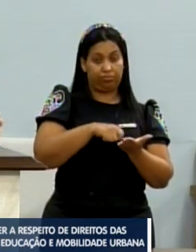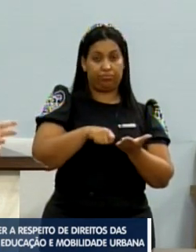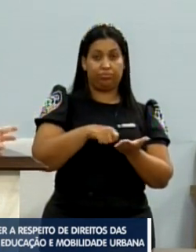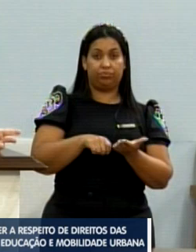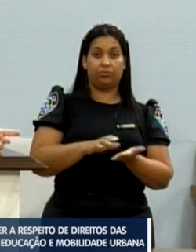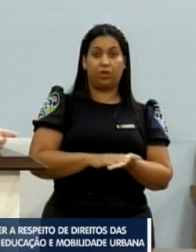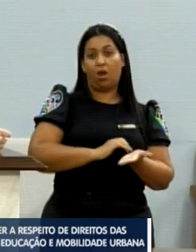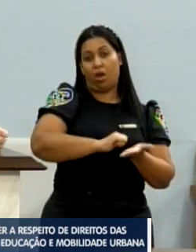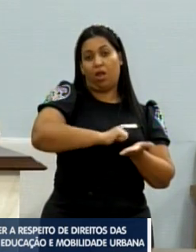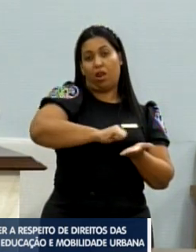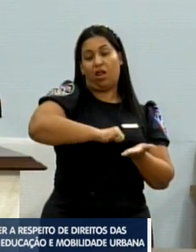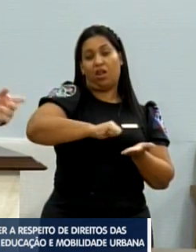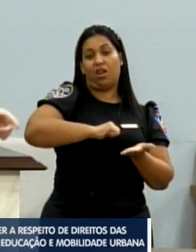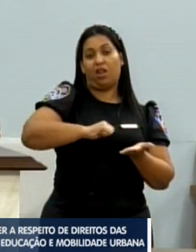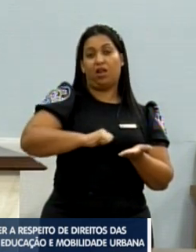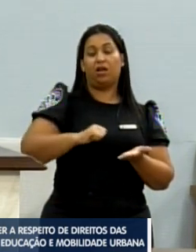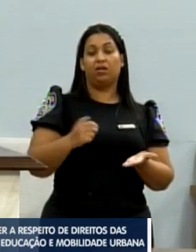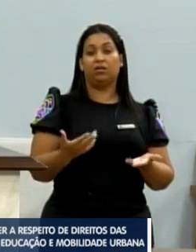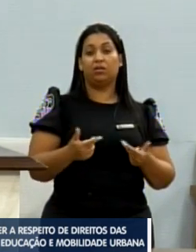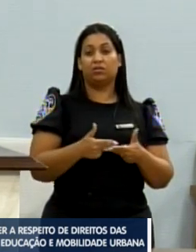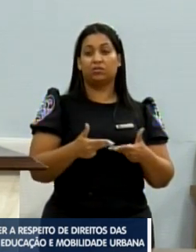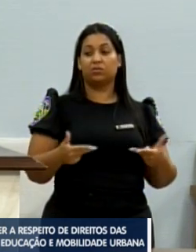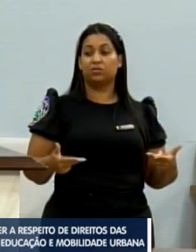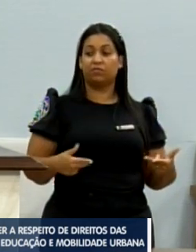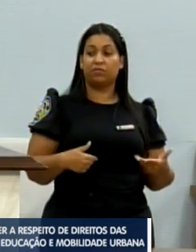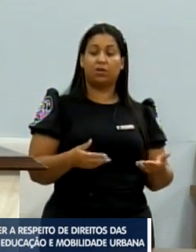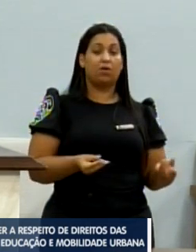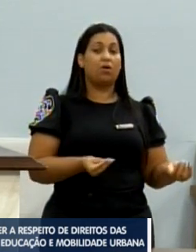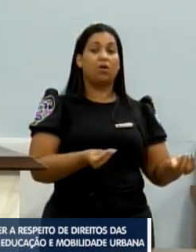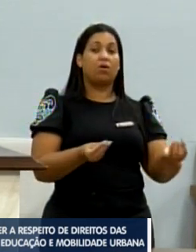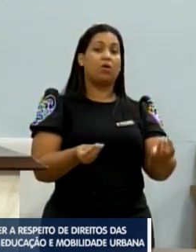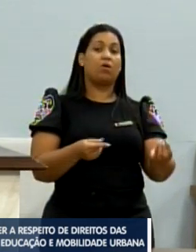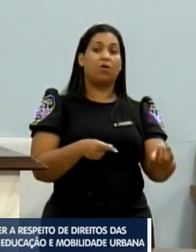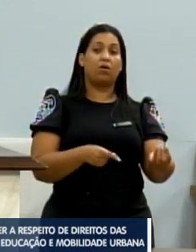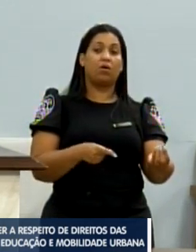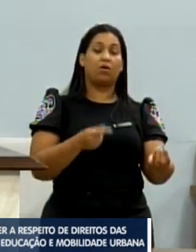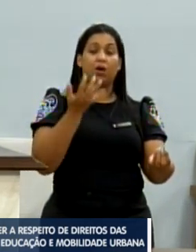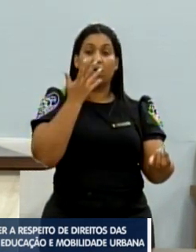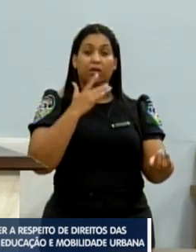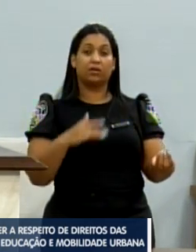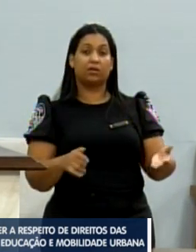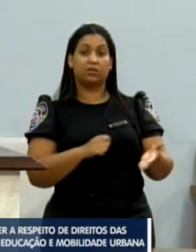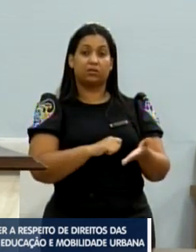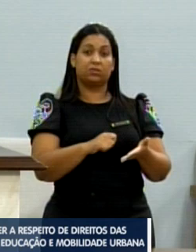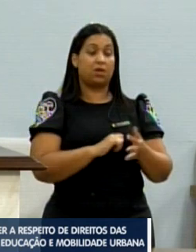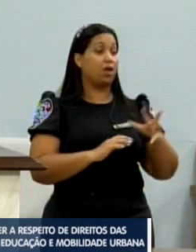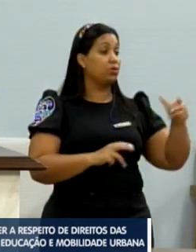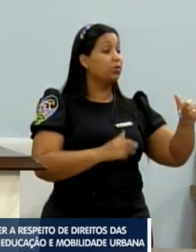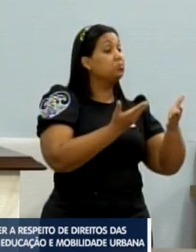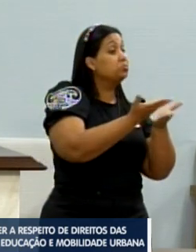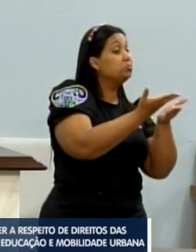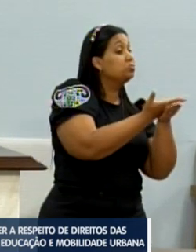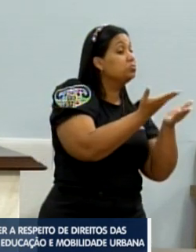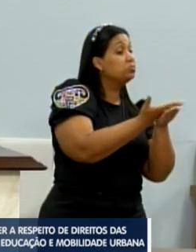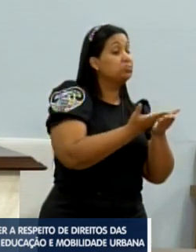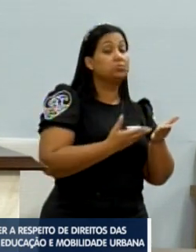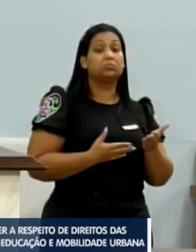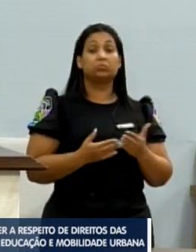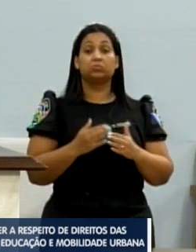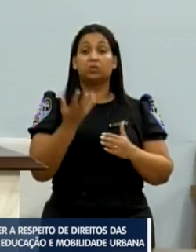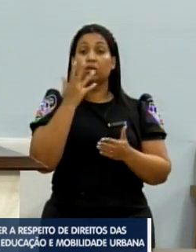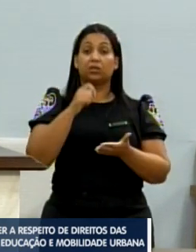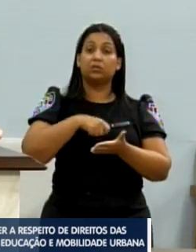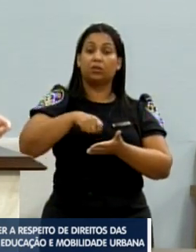com rabiscos, coisas de que, olha, fica rabiscando aqui, criança, enquanto o resto da turma estuda. Por quê? Por que